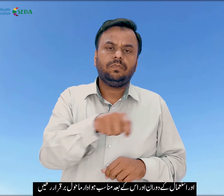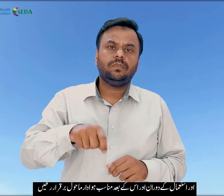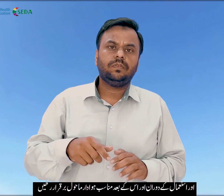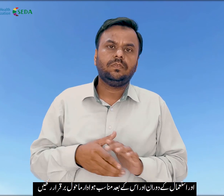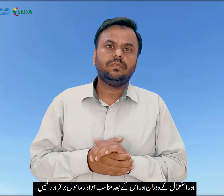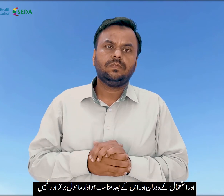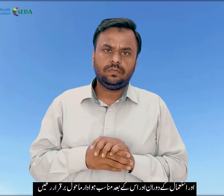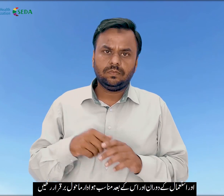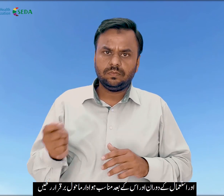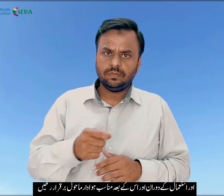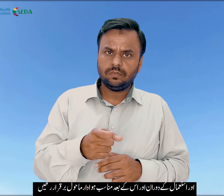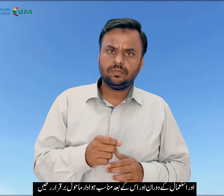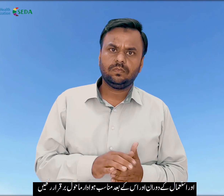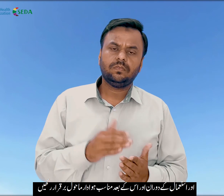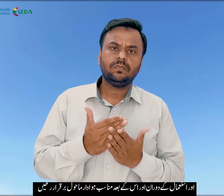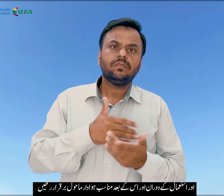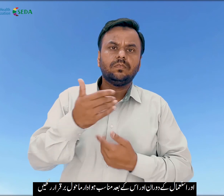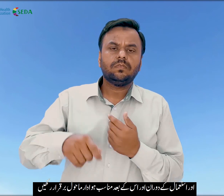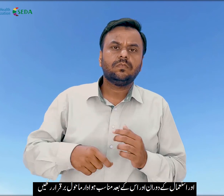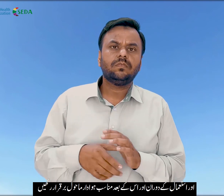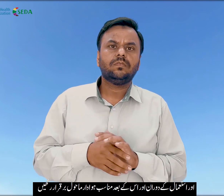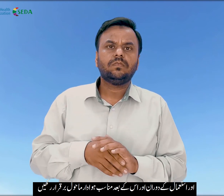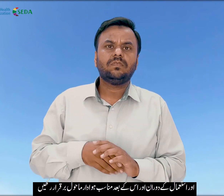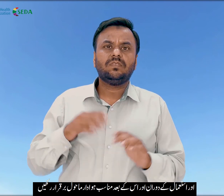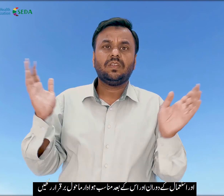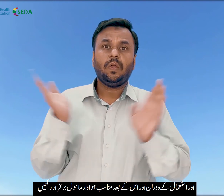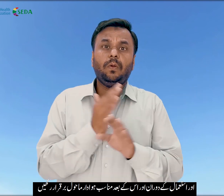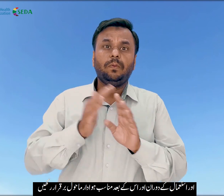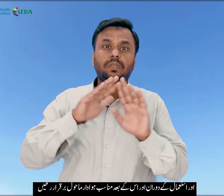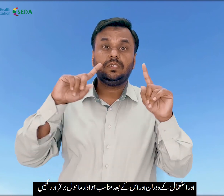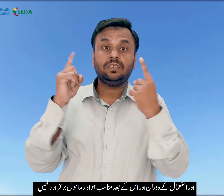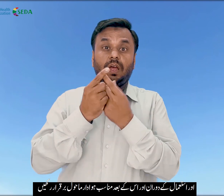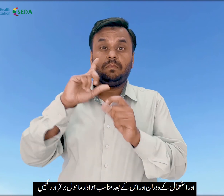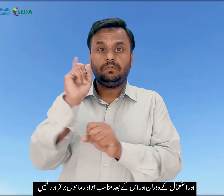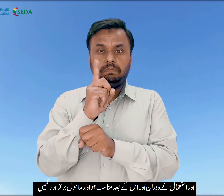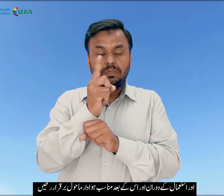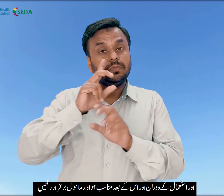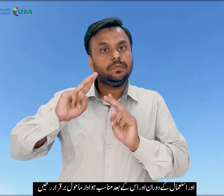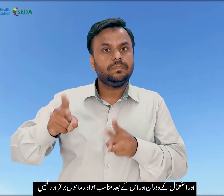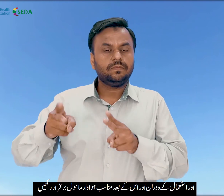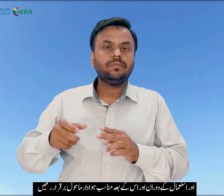استعمال کے دوران اور اس کے بعد مناسب ہوادار ماحول برقرار رکھیں۔